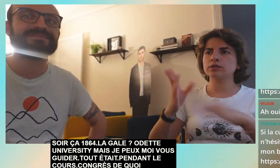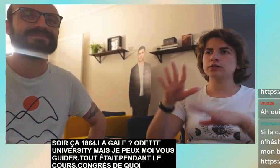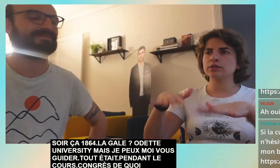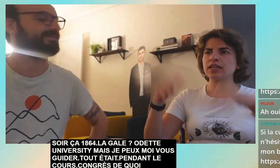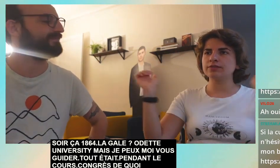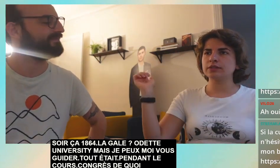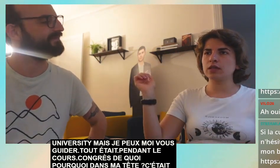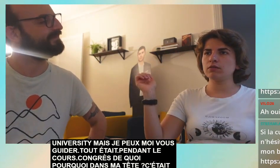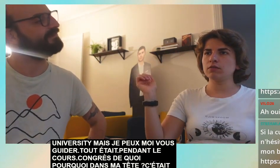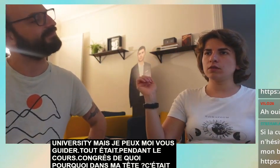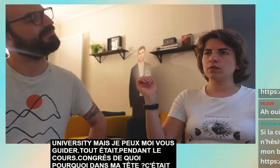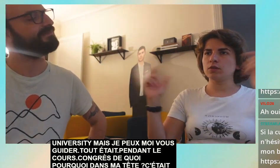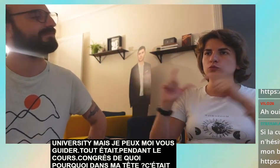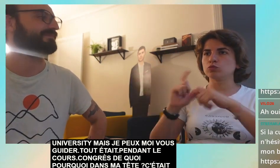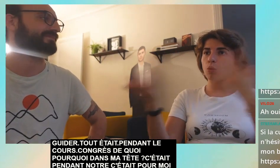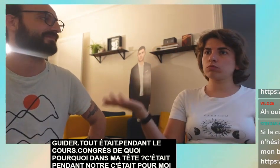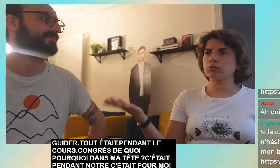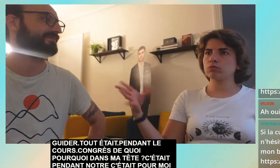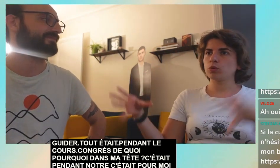médecine, il vivait. Donc,